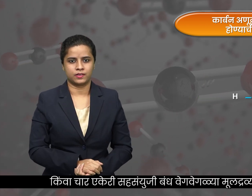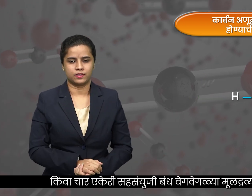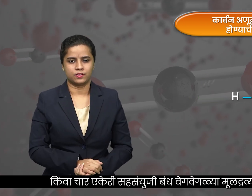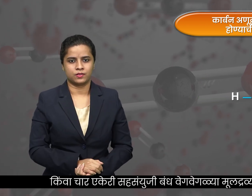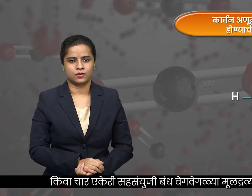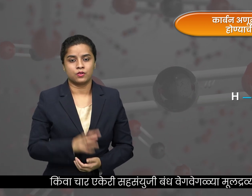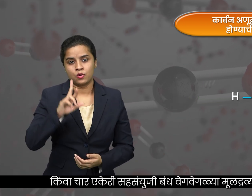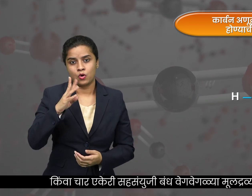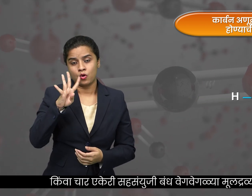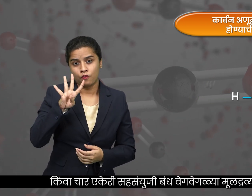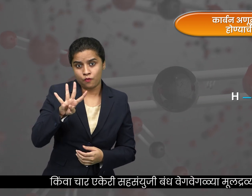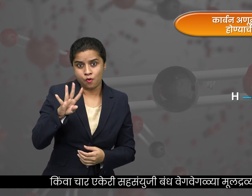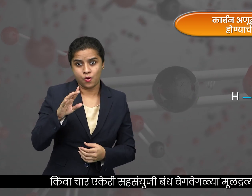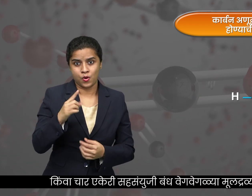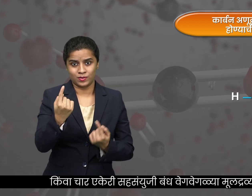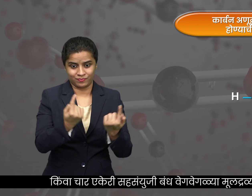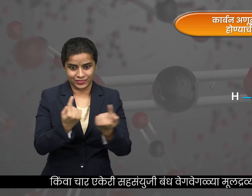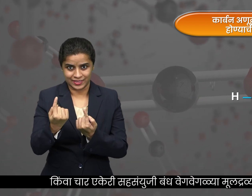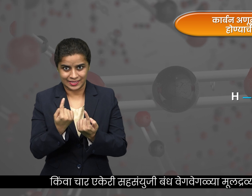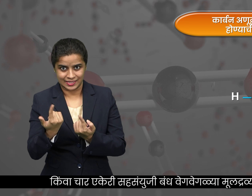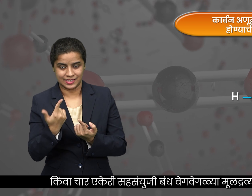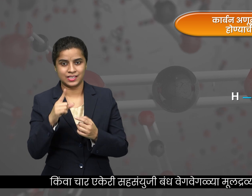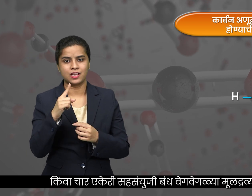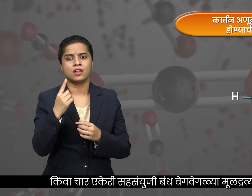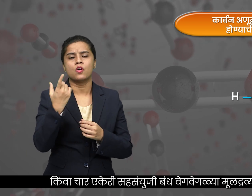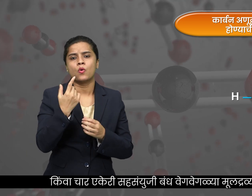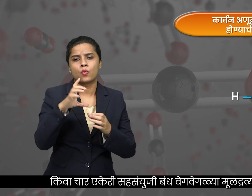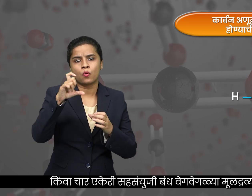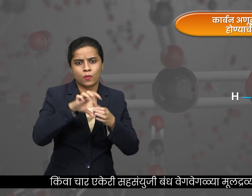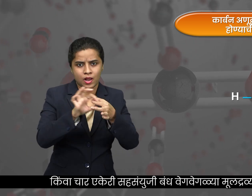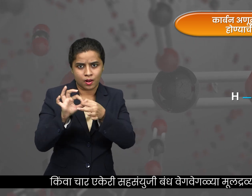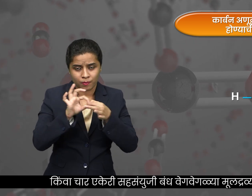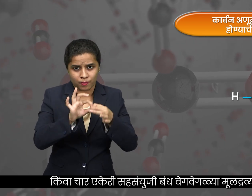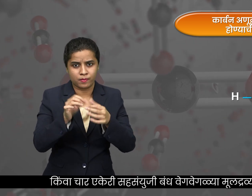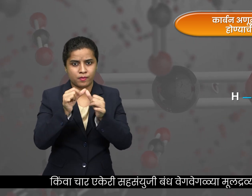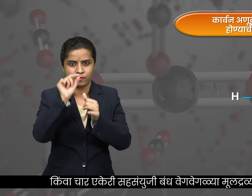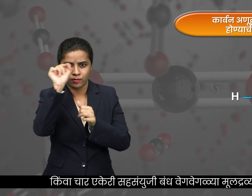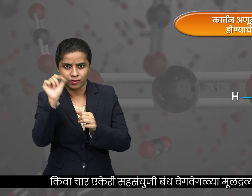किंवा 4 एकेरी सहसंयोजी बंध वेगवेगळ्या मूलद्रव्यांच्या अणूशी.